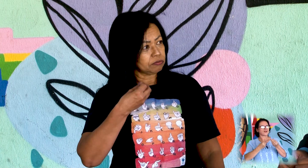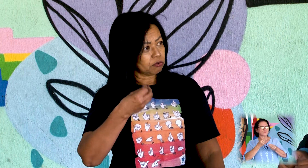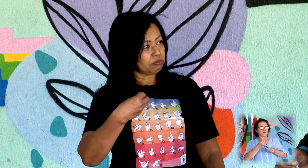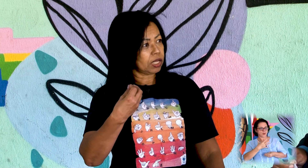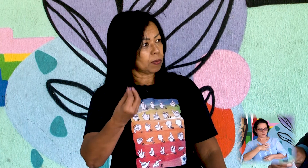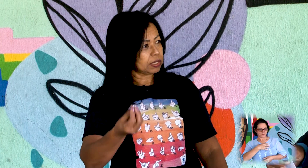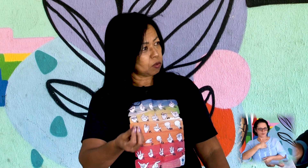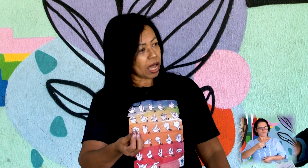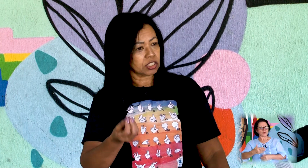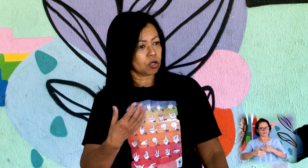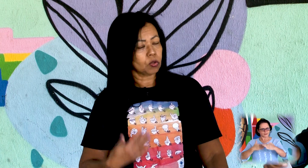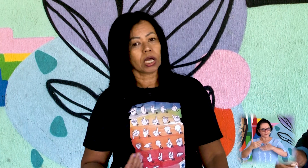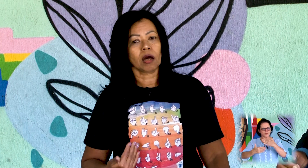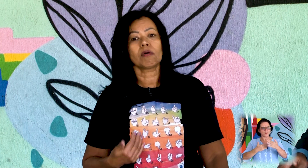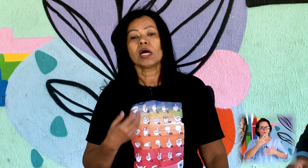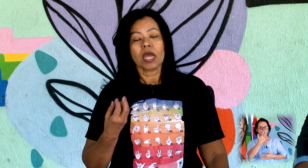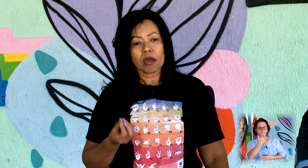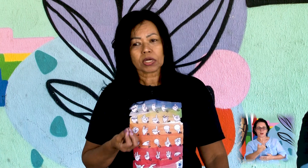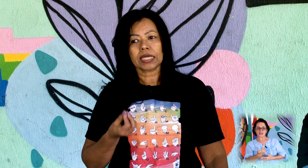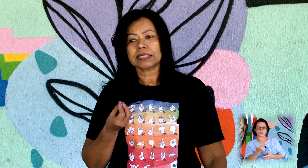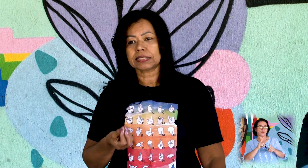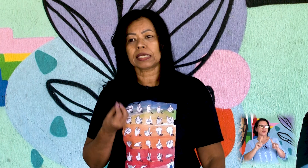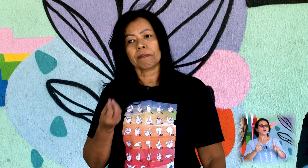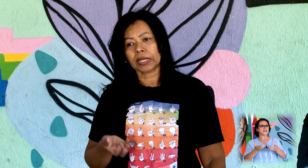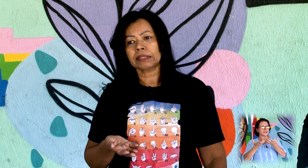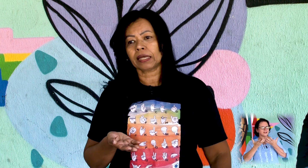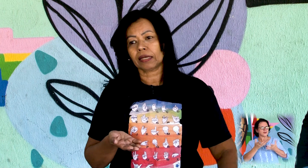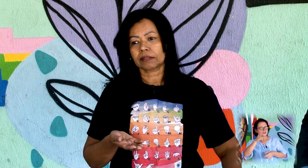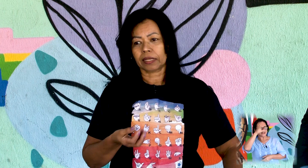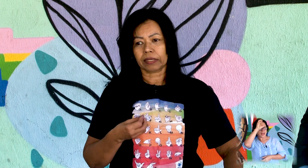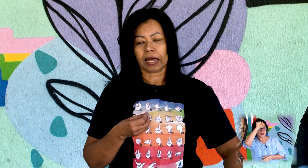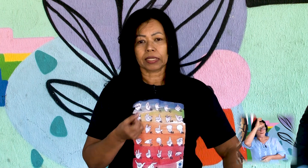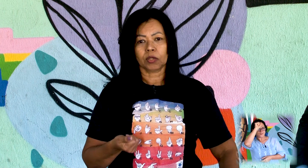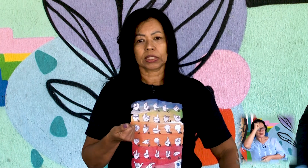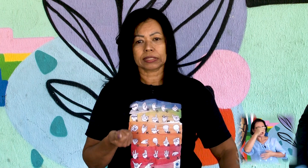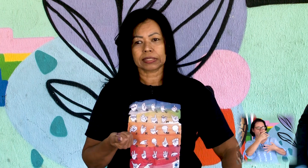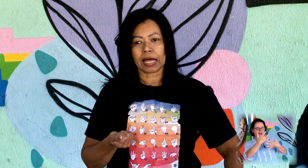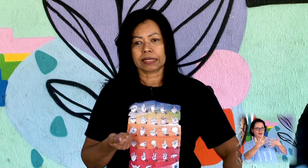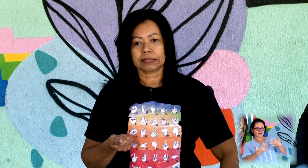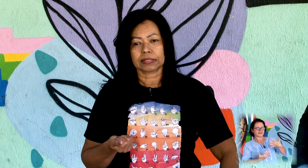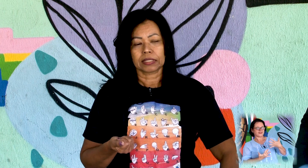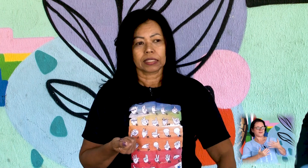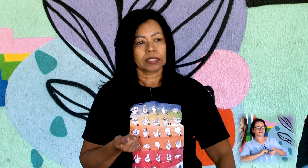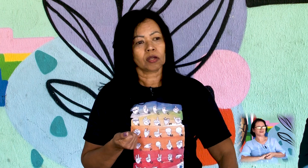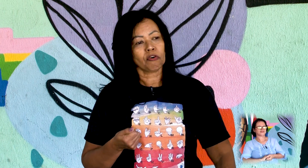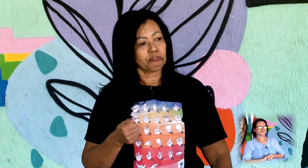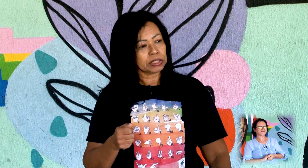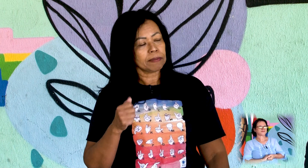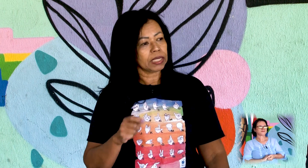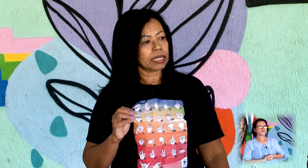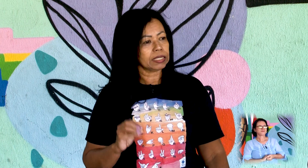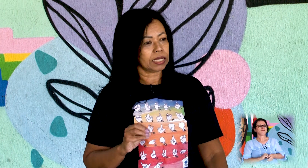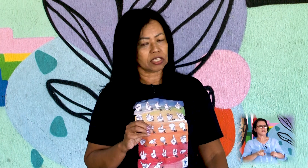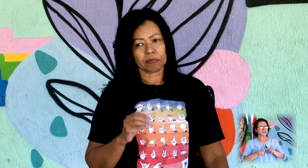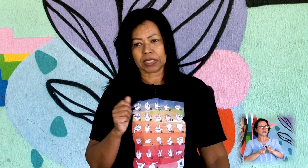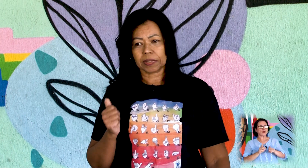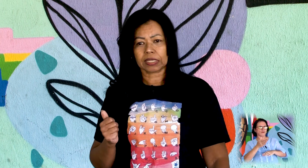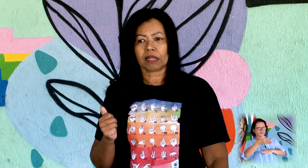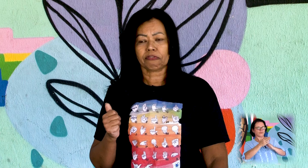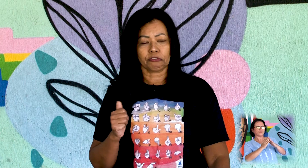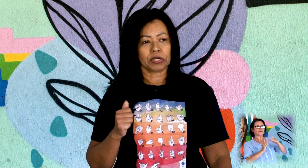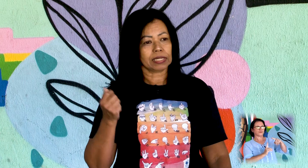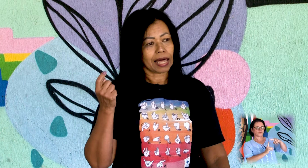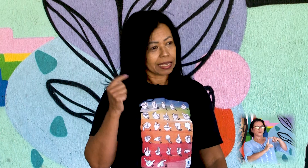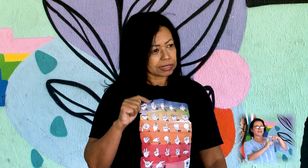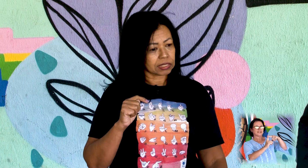ia desenvolver uma linguagem ou não, eu quis sim aprender, né, a língua de sinais. Então eu fui também na igreja, mesmo